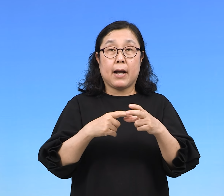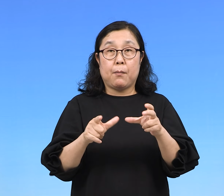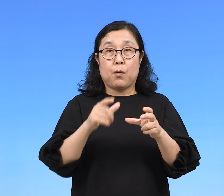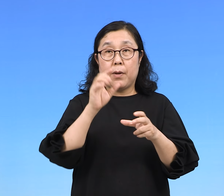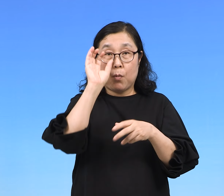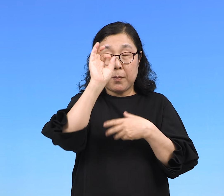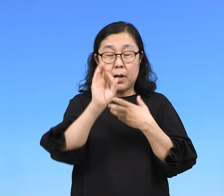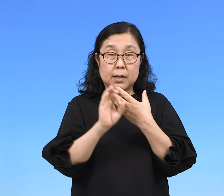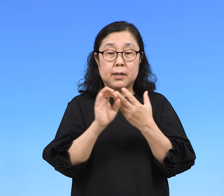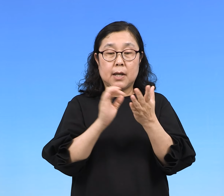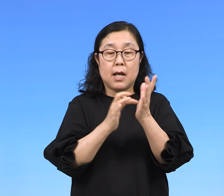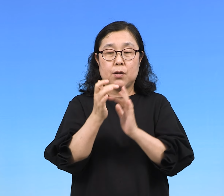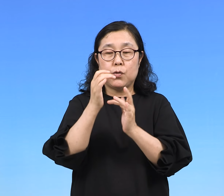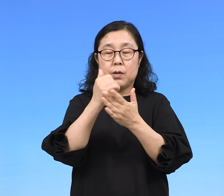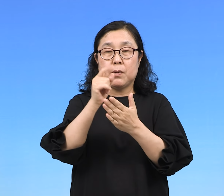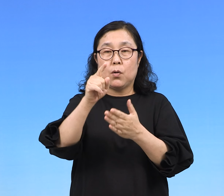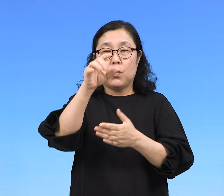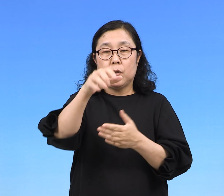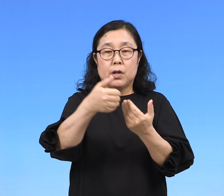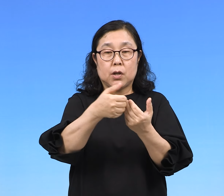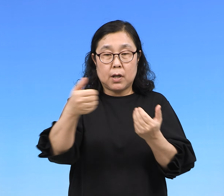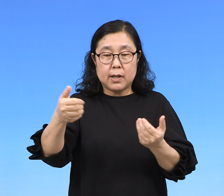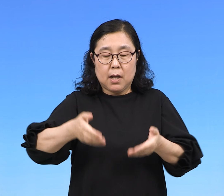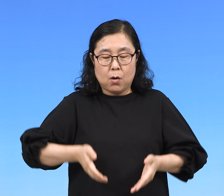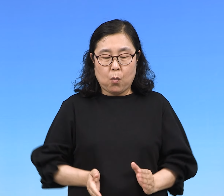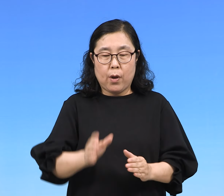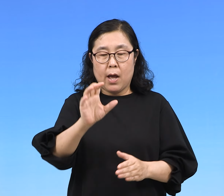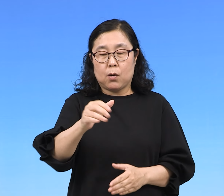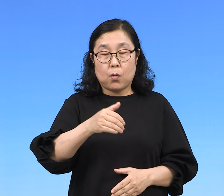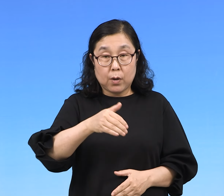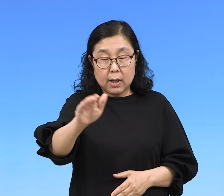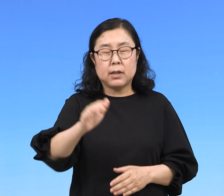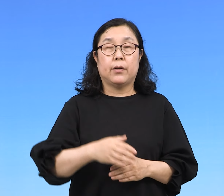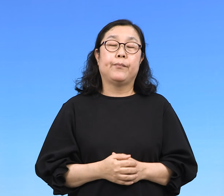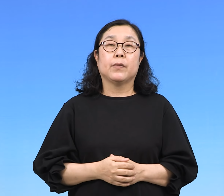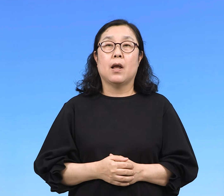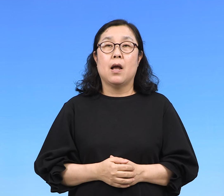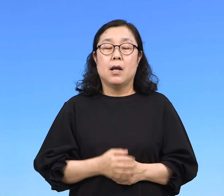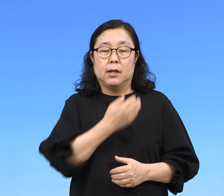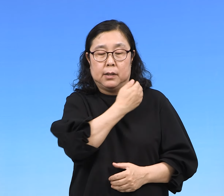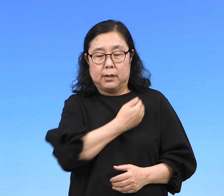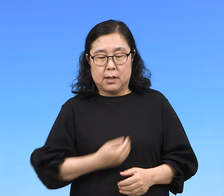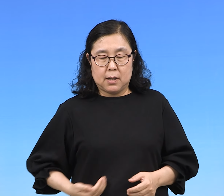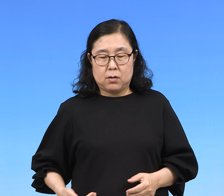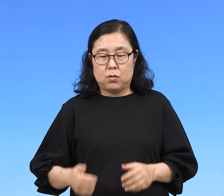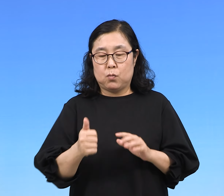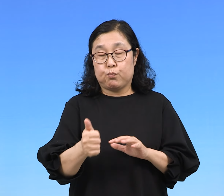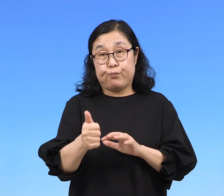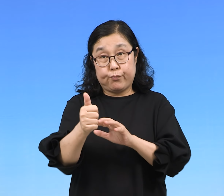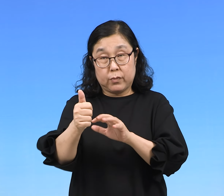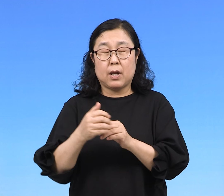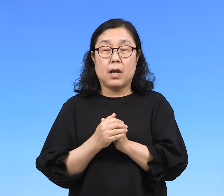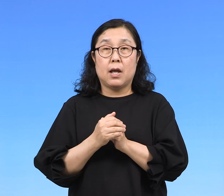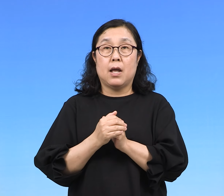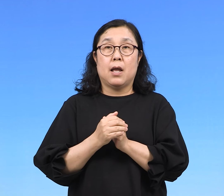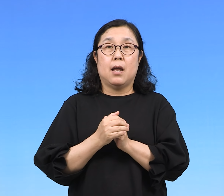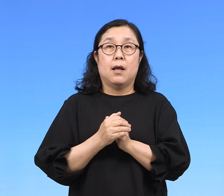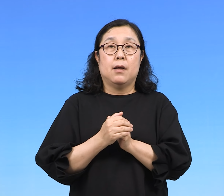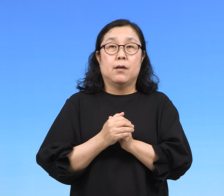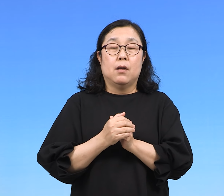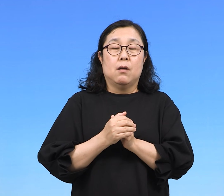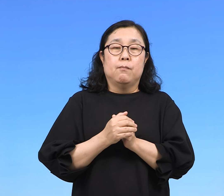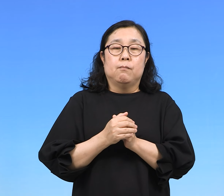6장 1절과 2절입니다. 예수께서 그 길을 떠나사 고향으로 가시니 제자들도 따르니라. 안식일이 되어